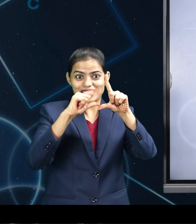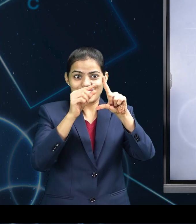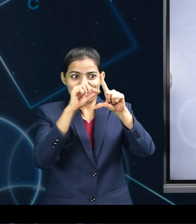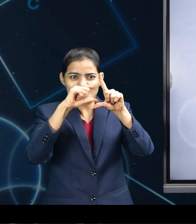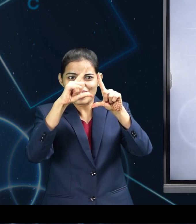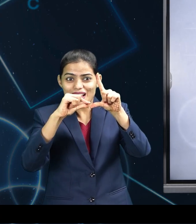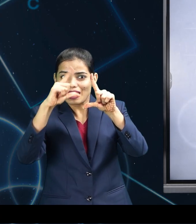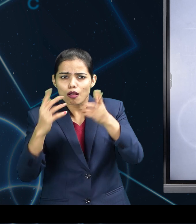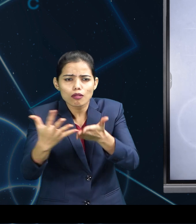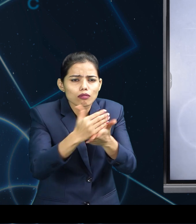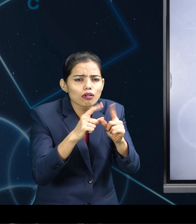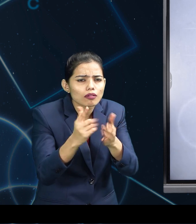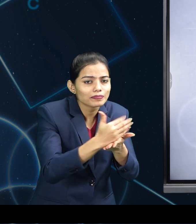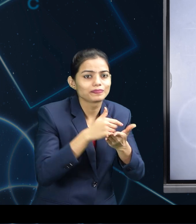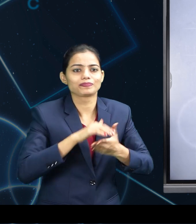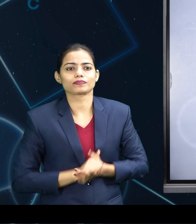कच्चा डेटा,